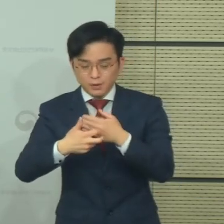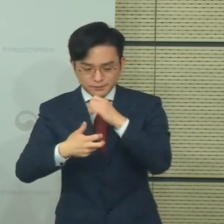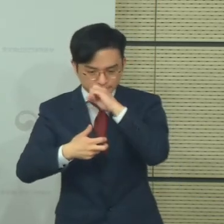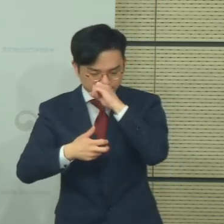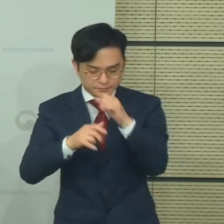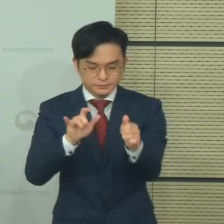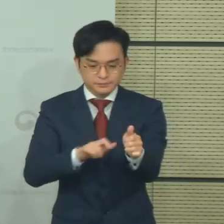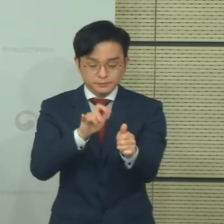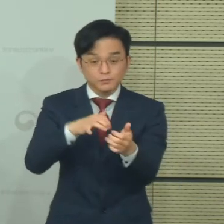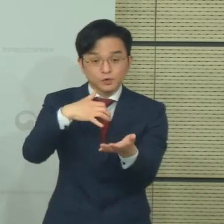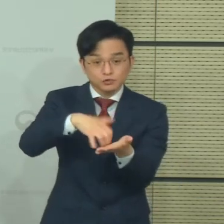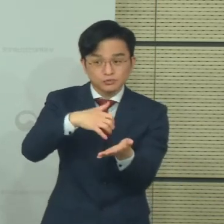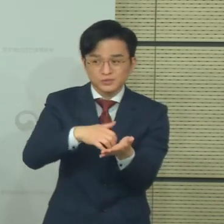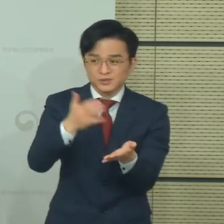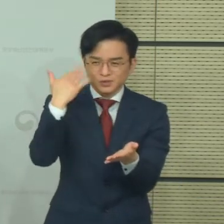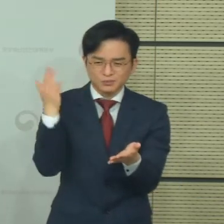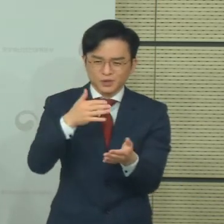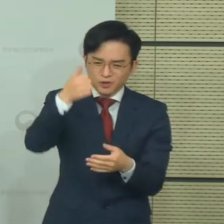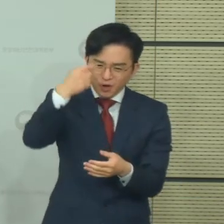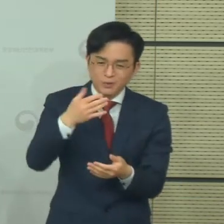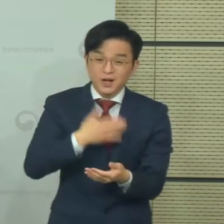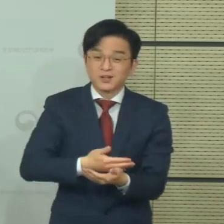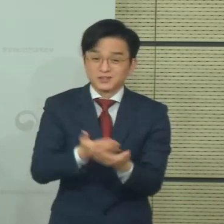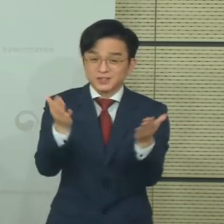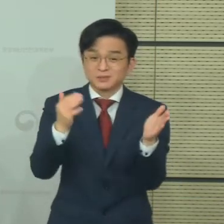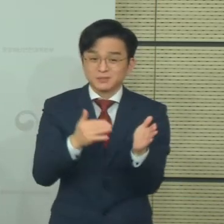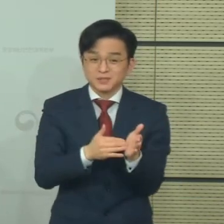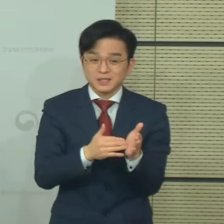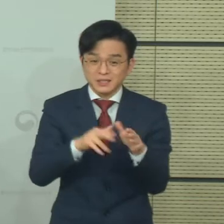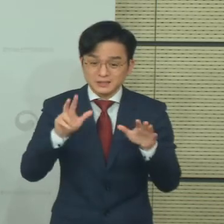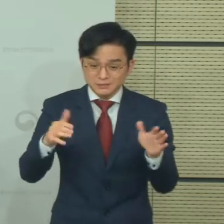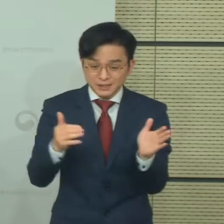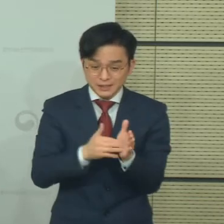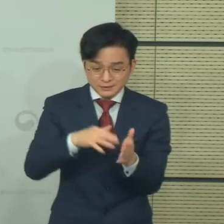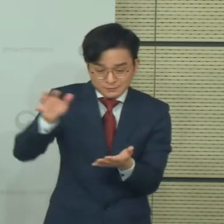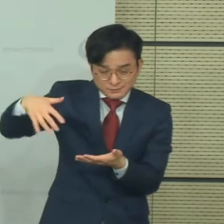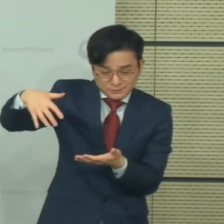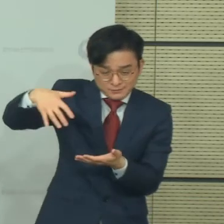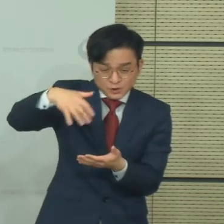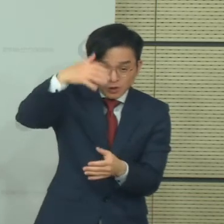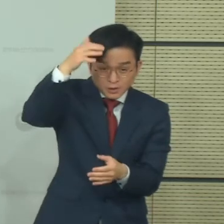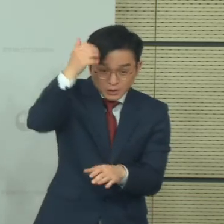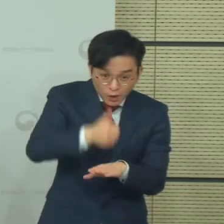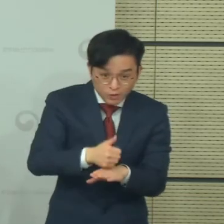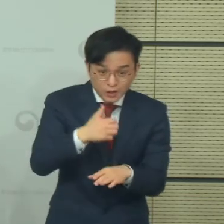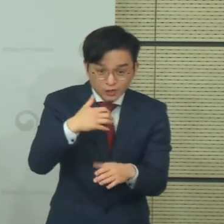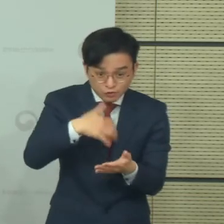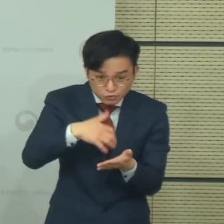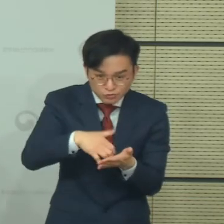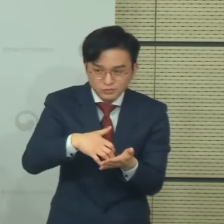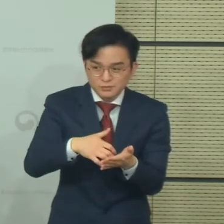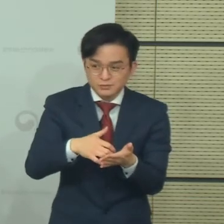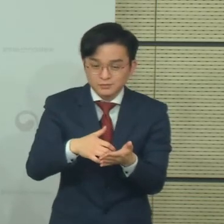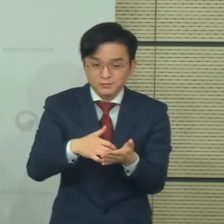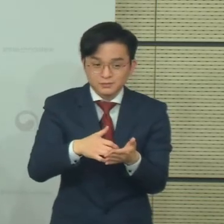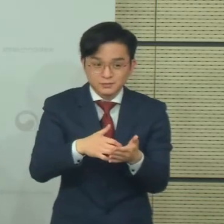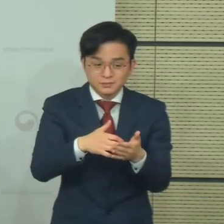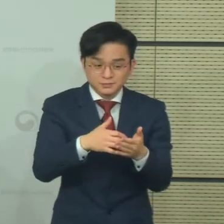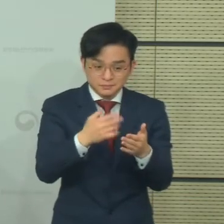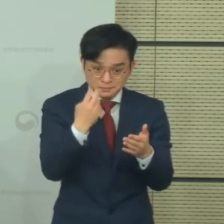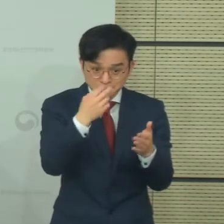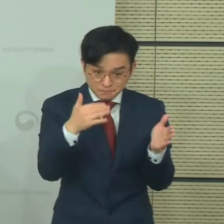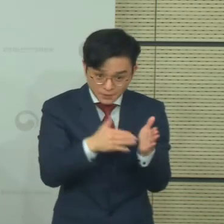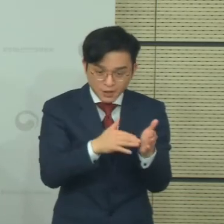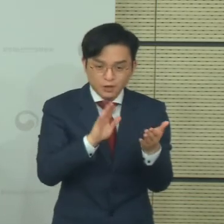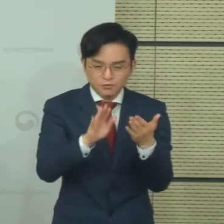이후에 나온 부분에 대해서는 아직까지 파악은 되고 있지 않은데, 파악되면 알려드리도록 하겠습니다. 네,